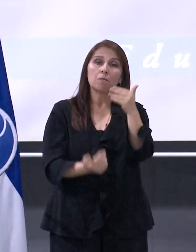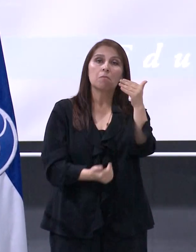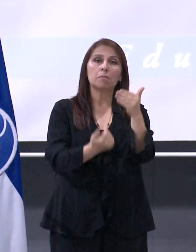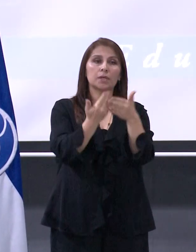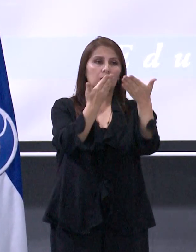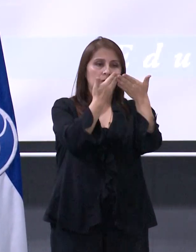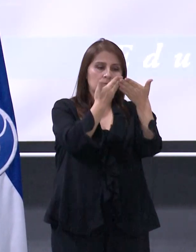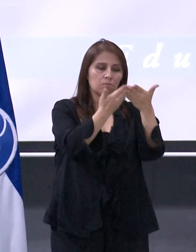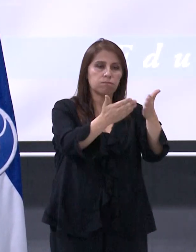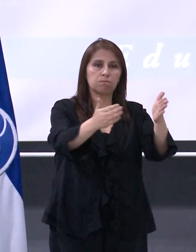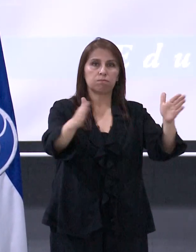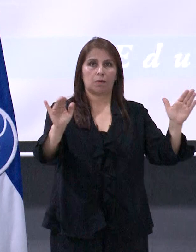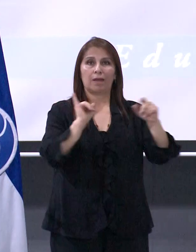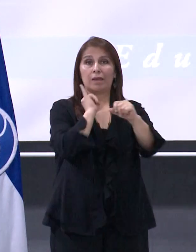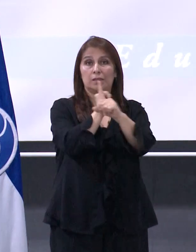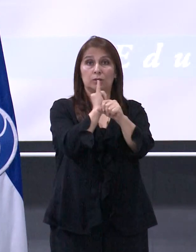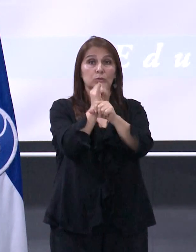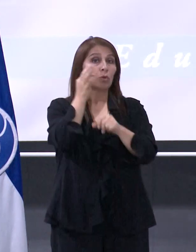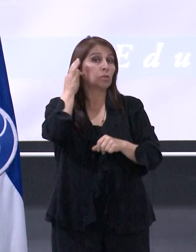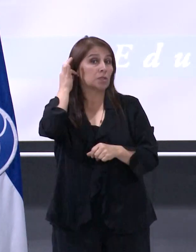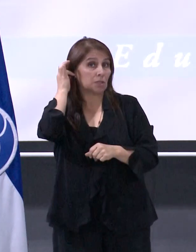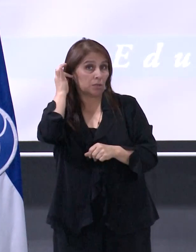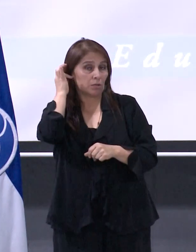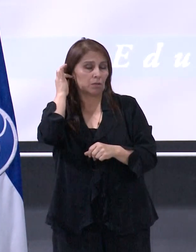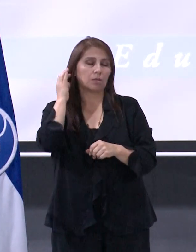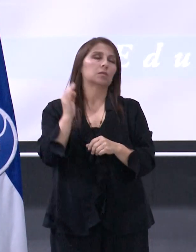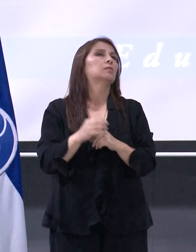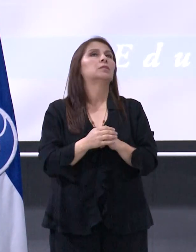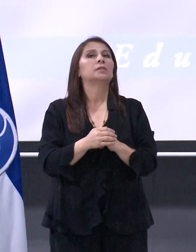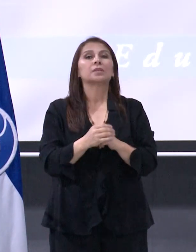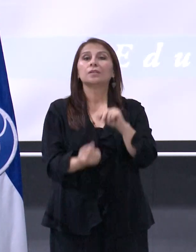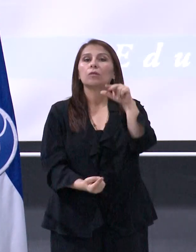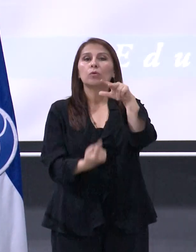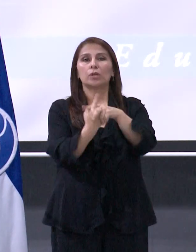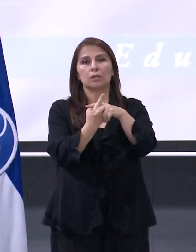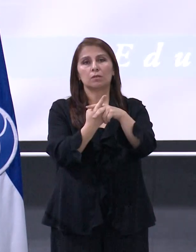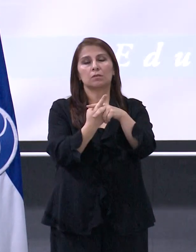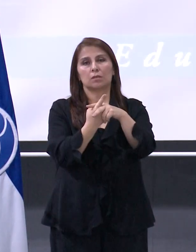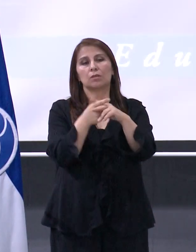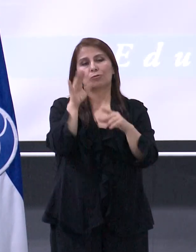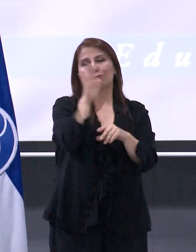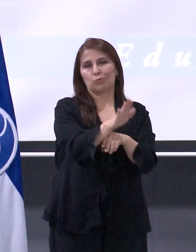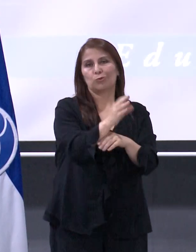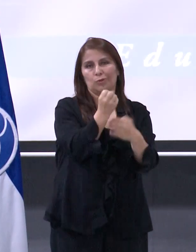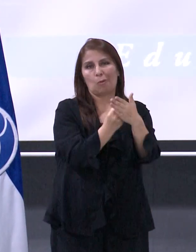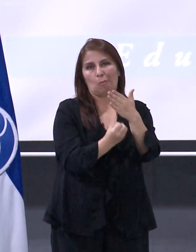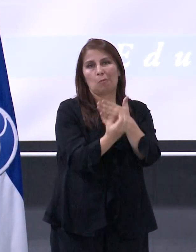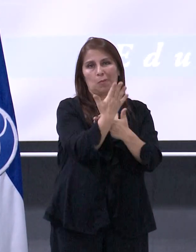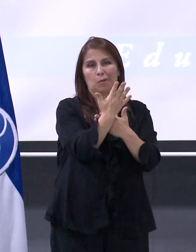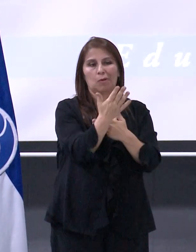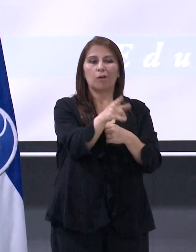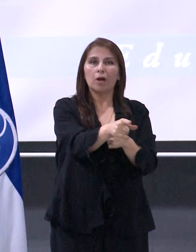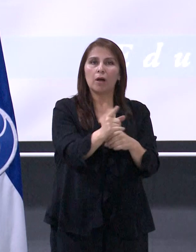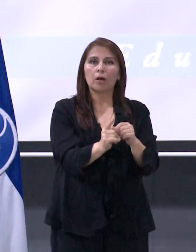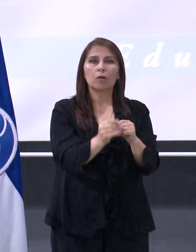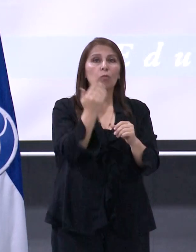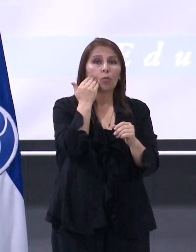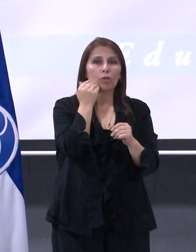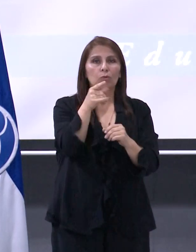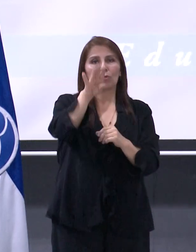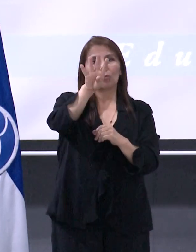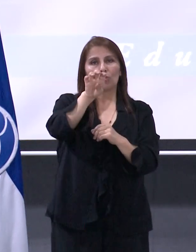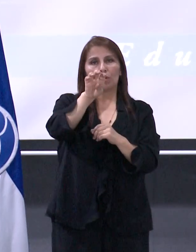sólo hay esto pedagógico para las señoritas que es el origen de nuestro pedagógico nacional el 9 de marzo